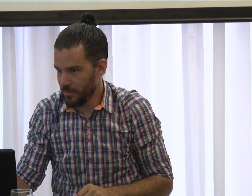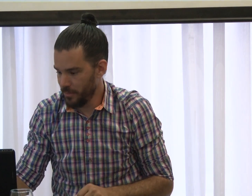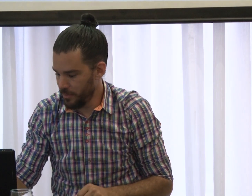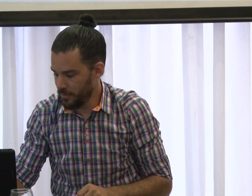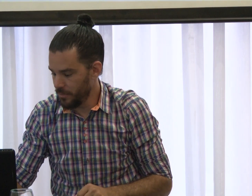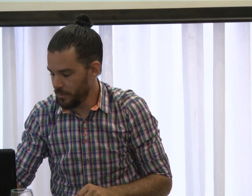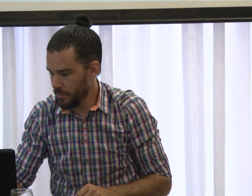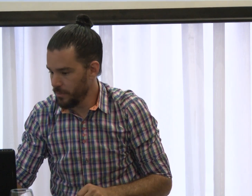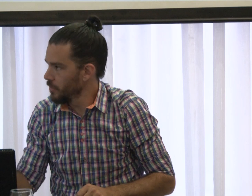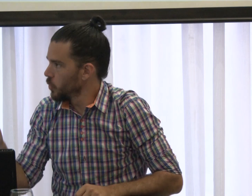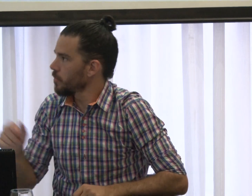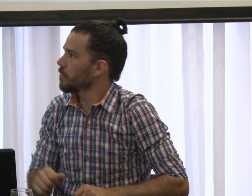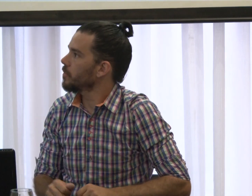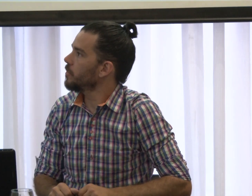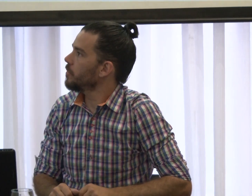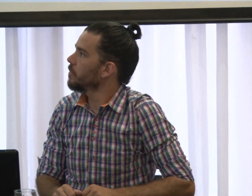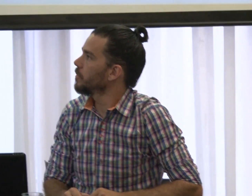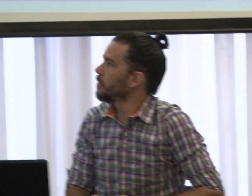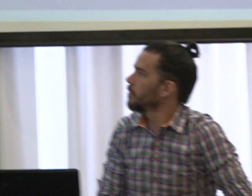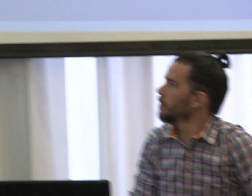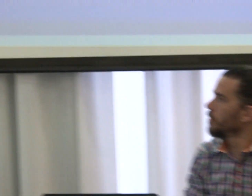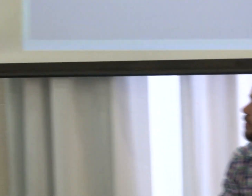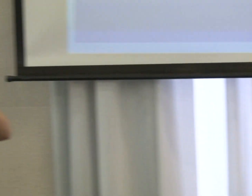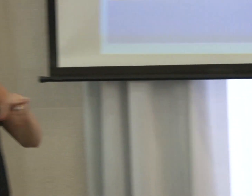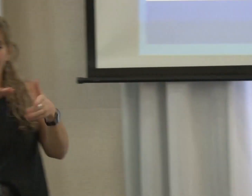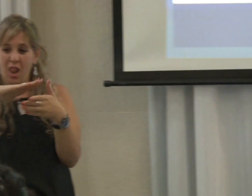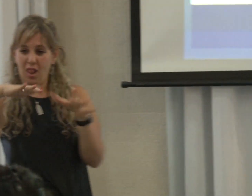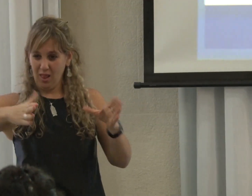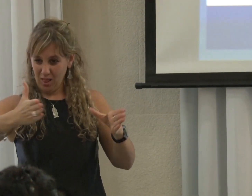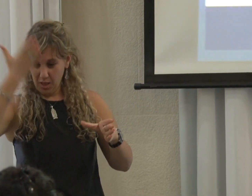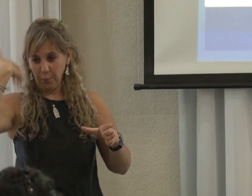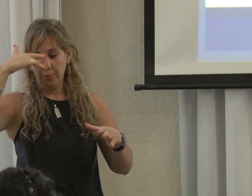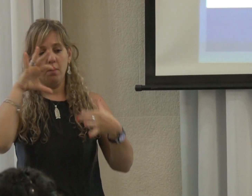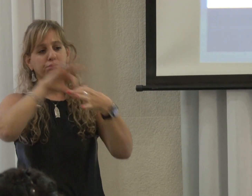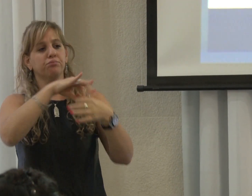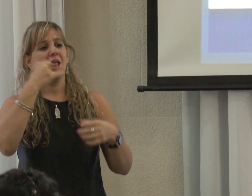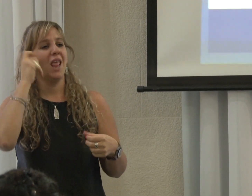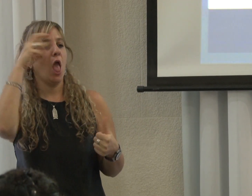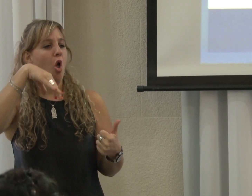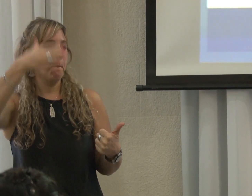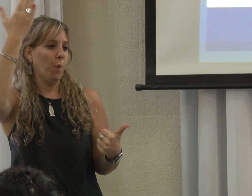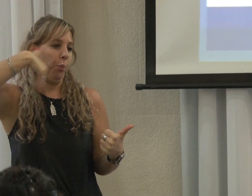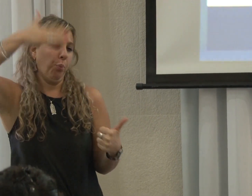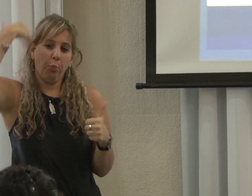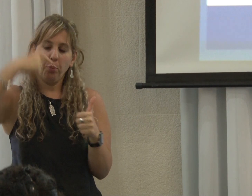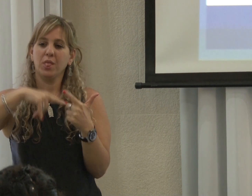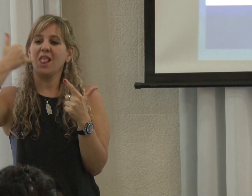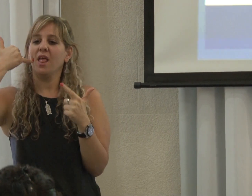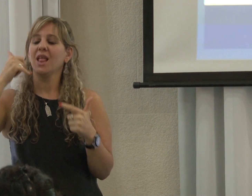como siempre. Quiero aclarar una cosita, lo que decía antes del